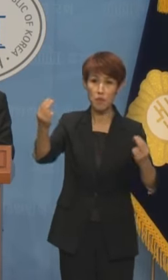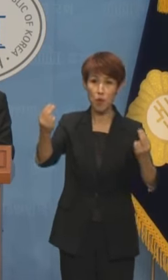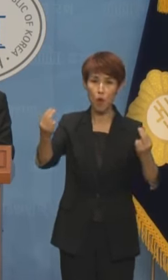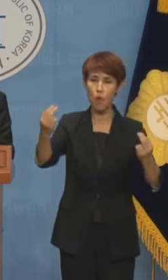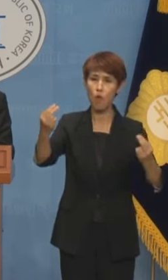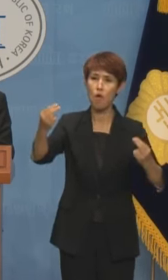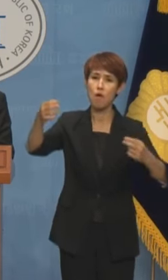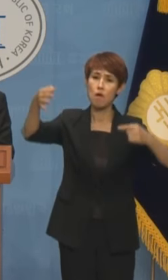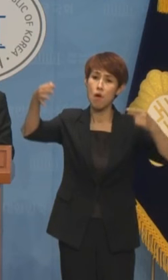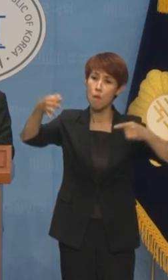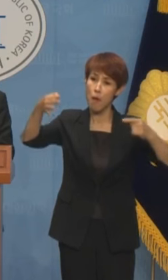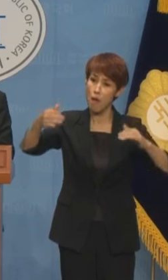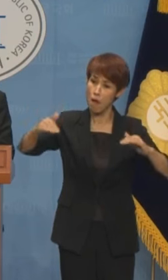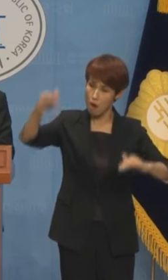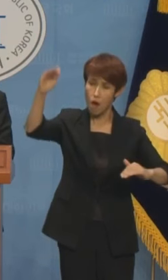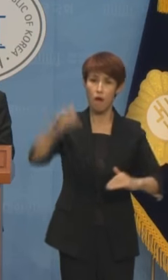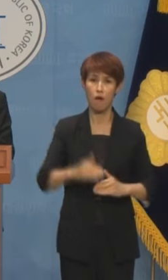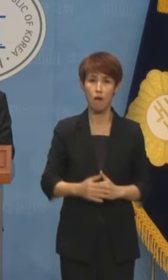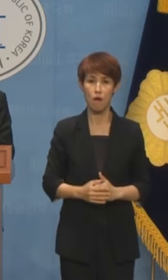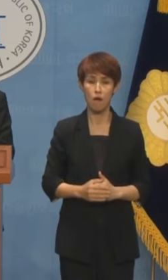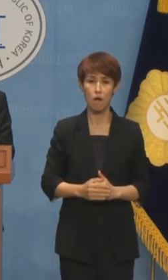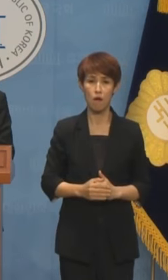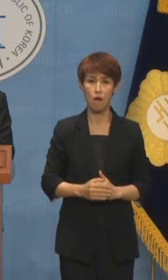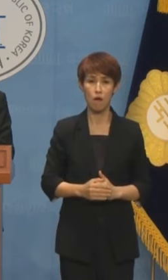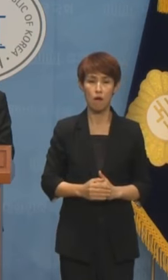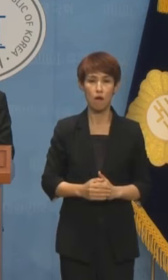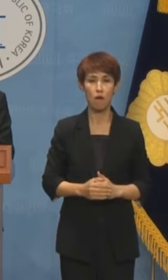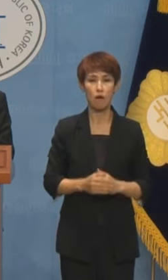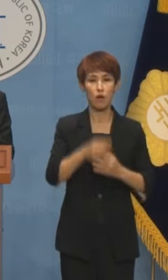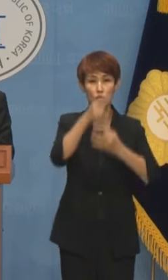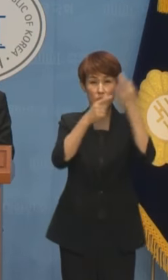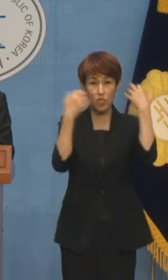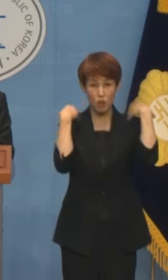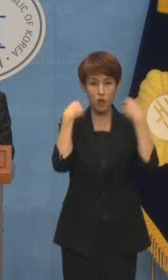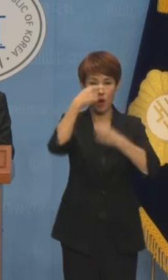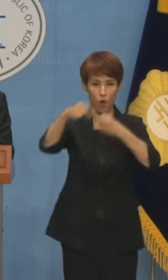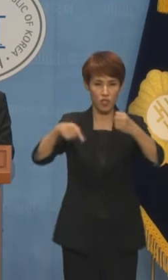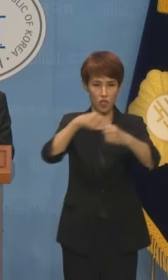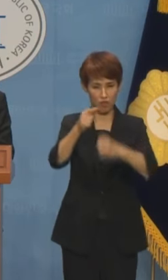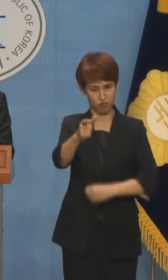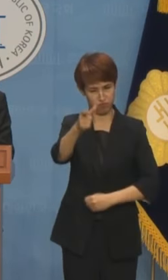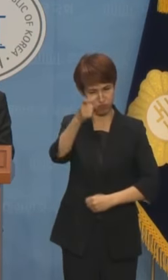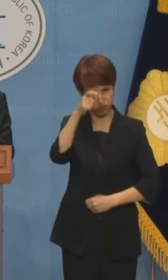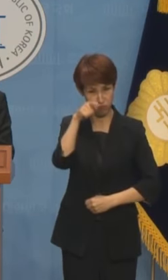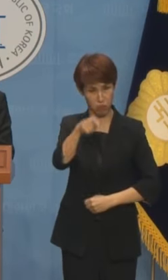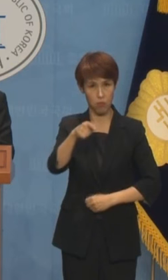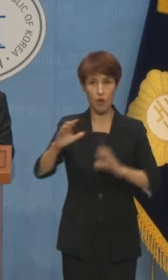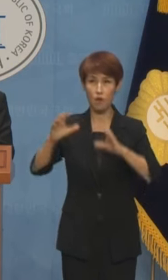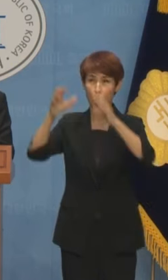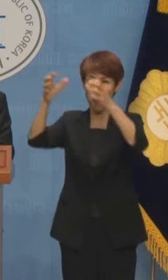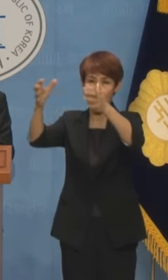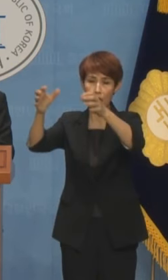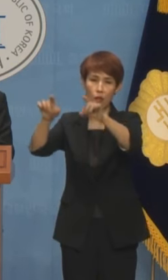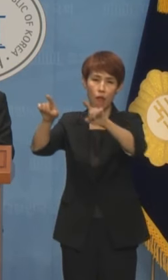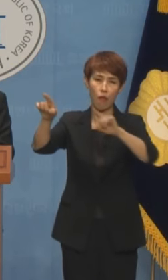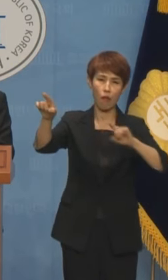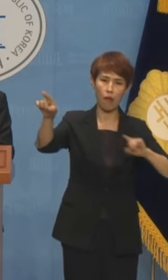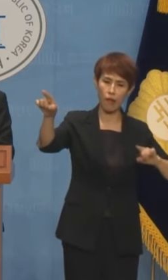무려 10배에 달합니다. 윤 정부의 원전 일방주의가 글로벌 추세에